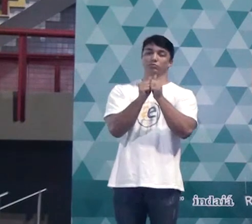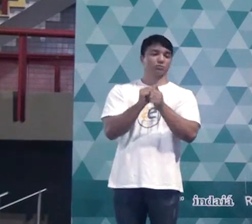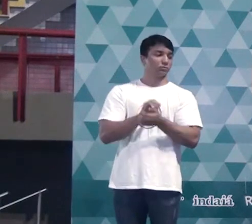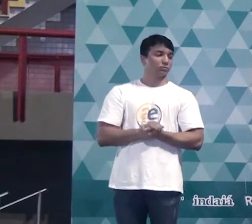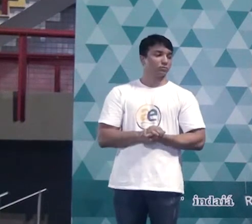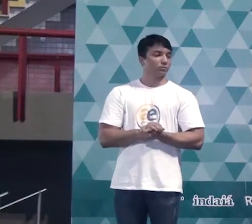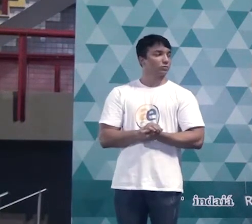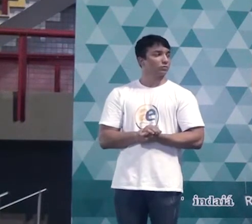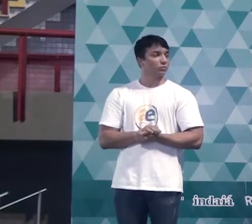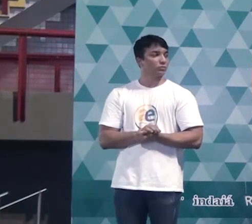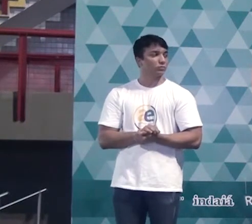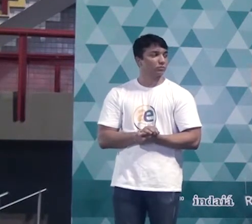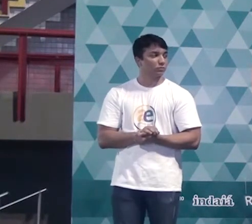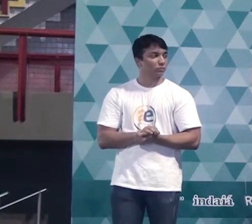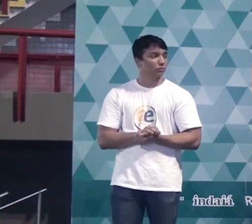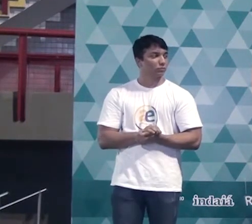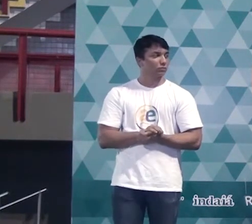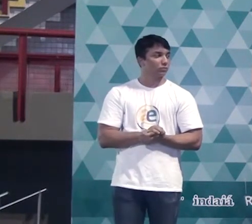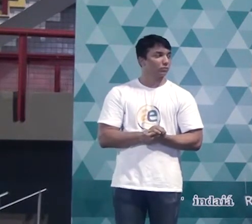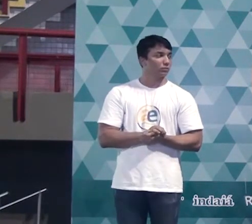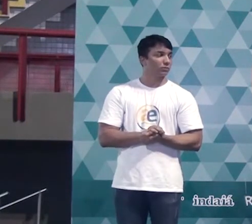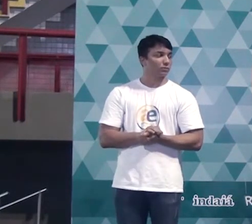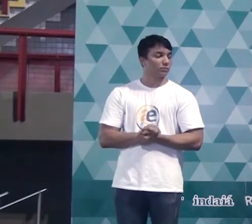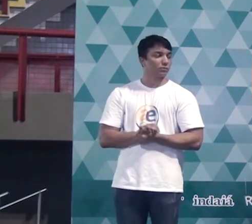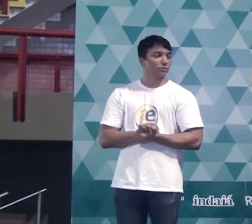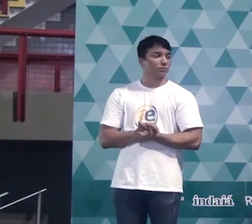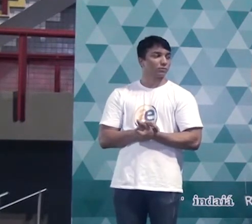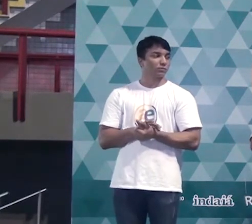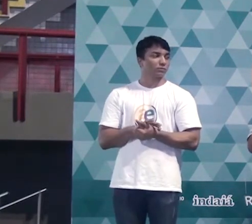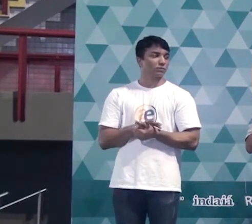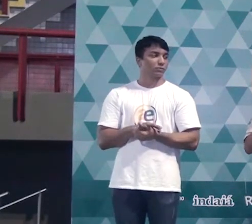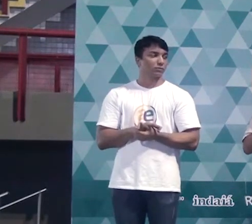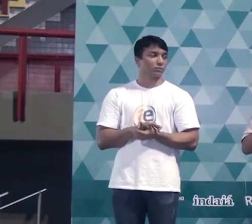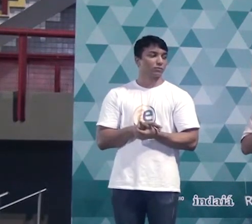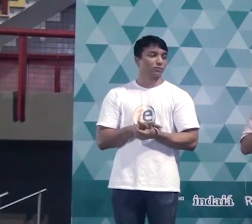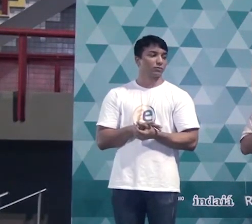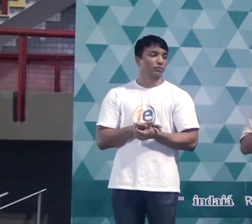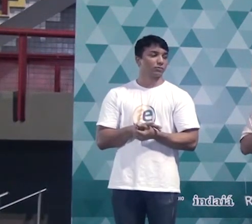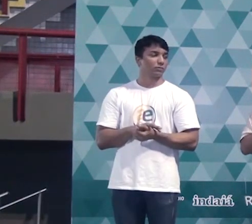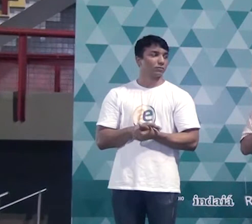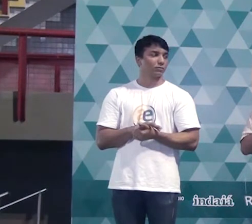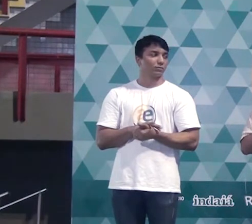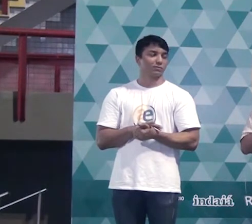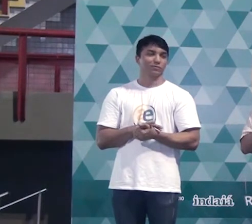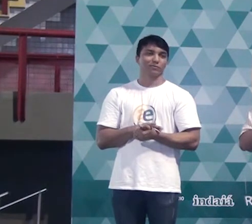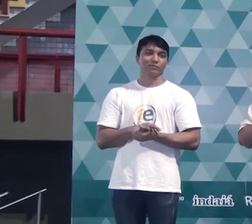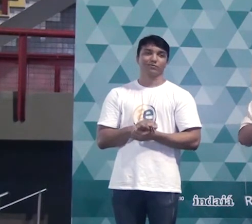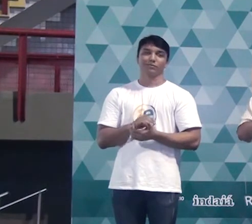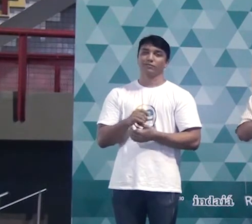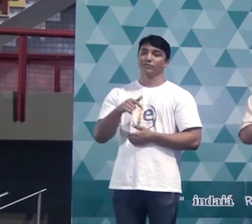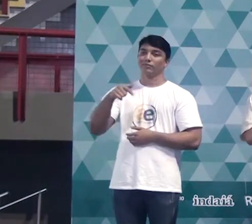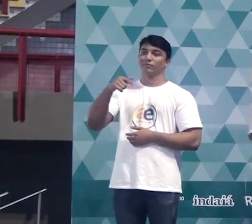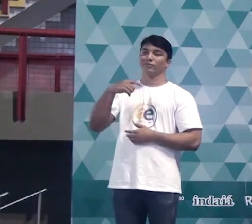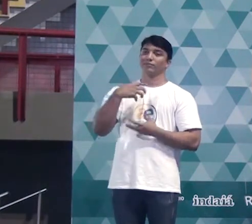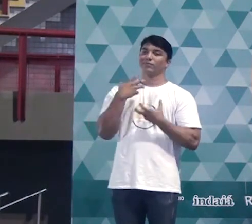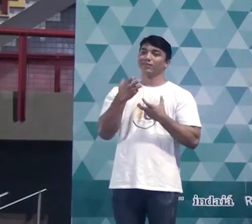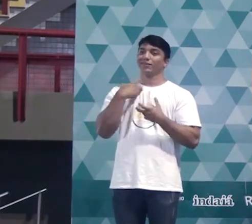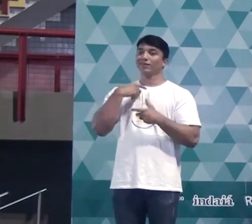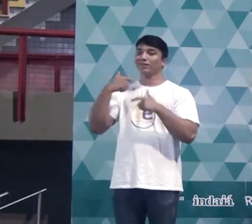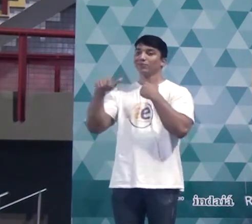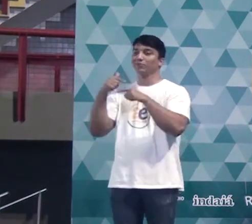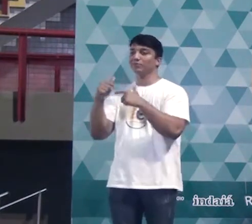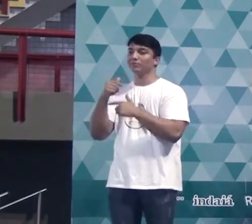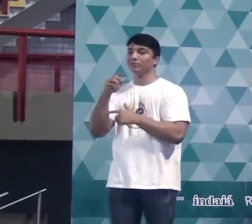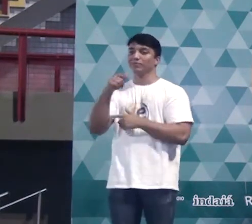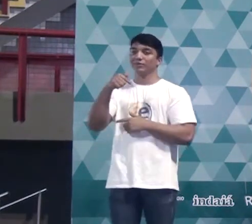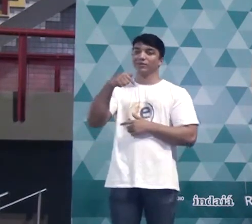forma correta? Quero um emprego. Ou quero um emprego? Ó, se você quiser, você fala da primeira